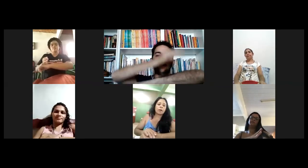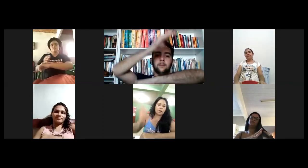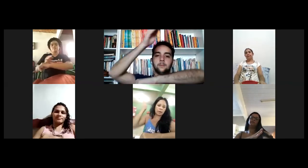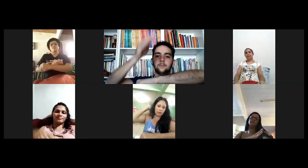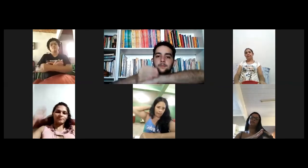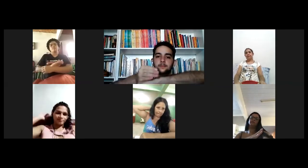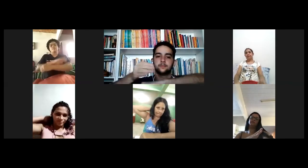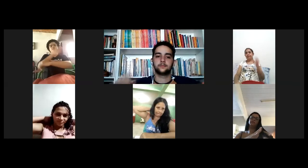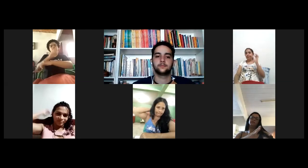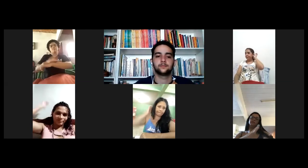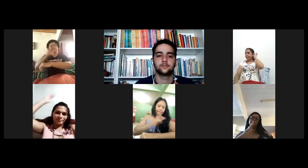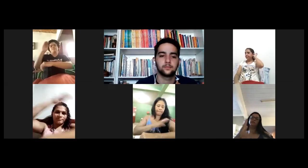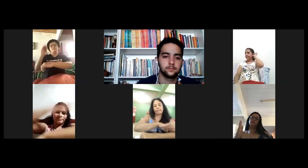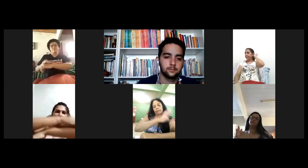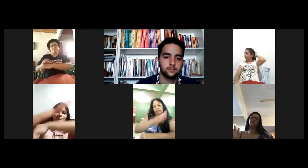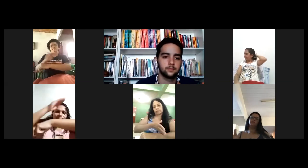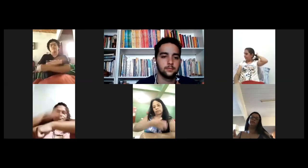Camelo.